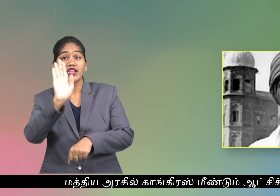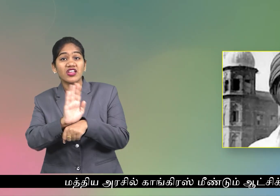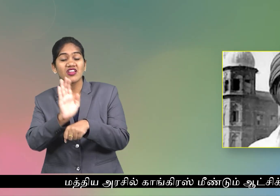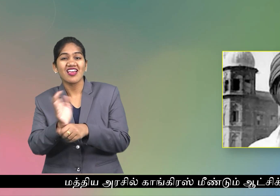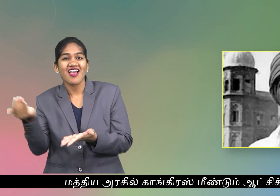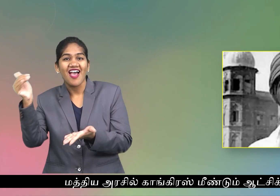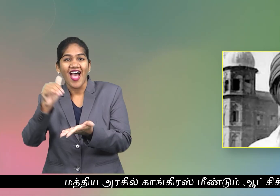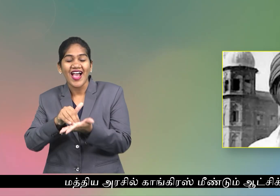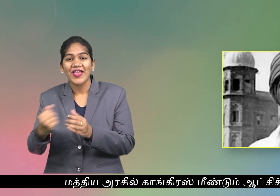வந்தது.